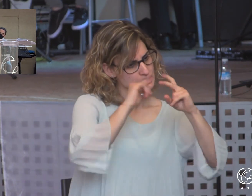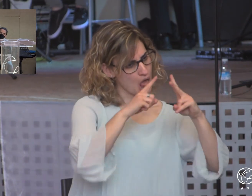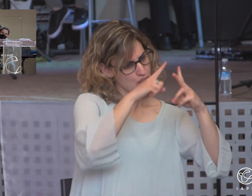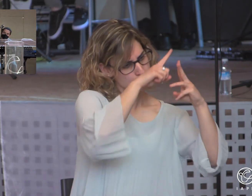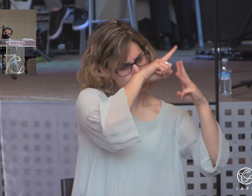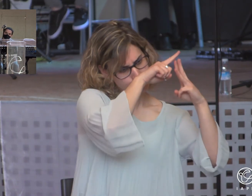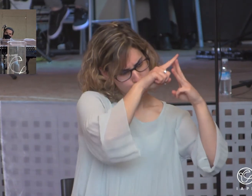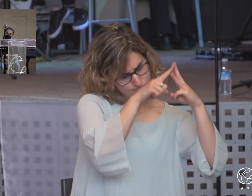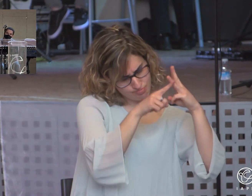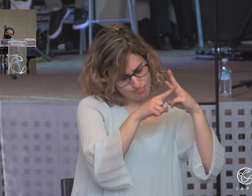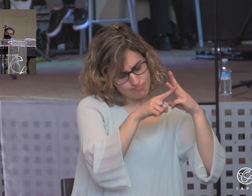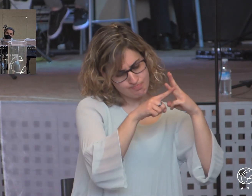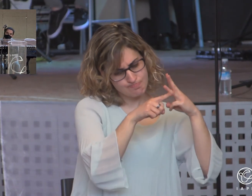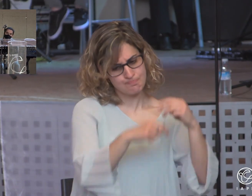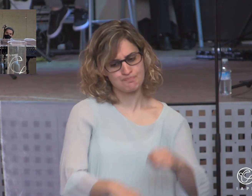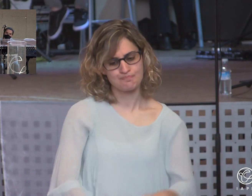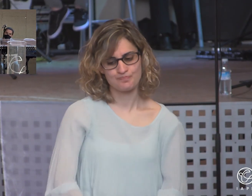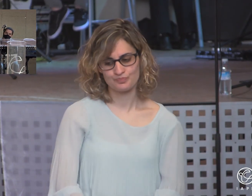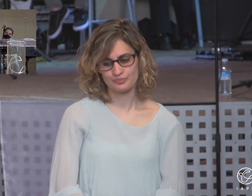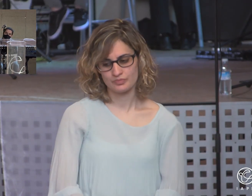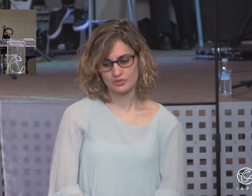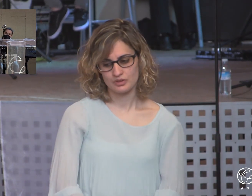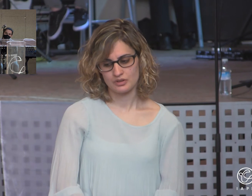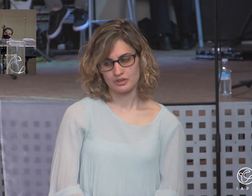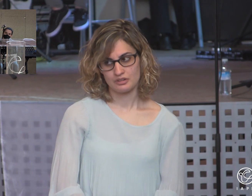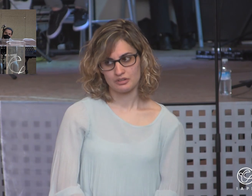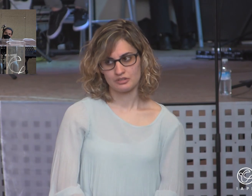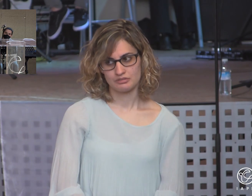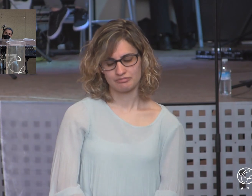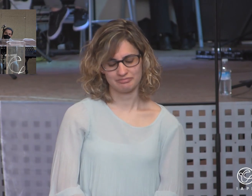y resucitado. Me he saltado la sexta.